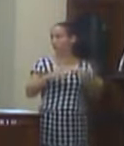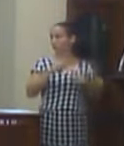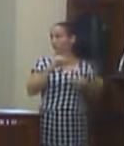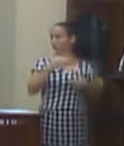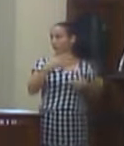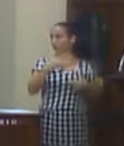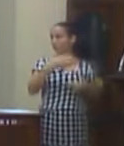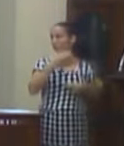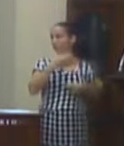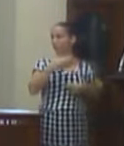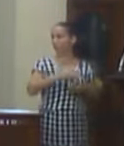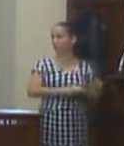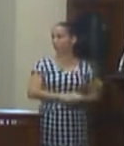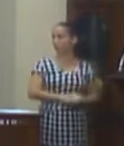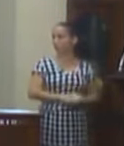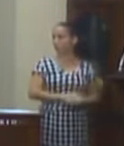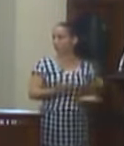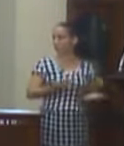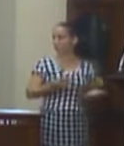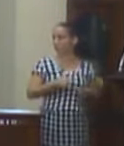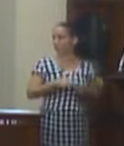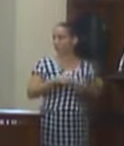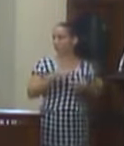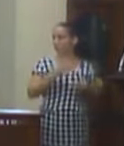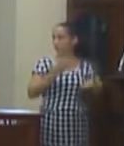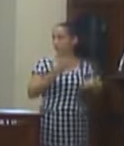4/12. Agora sim, no